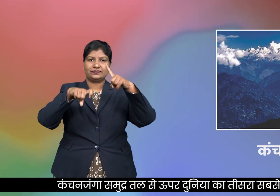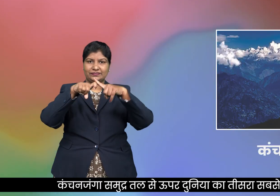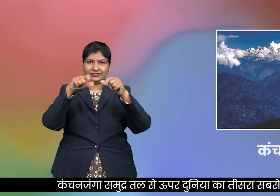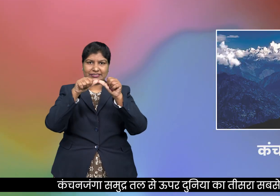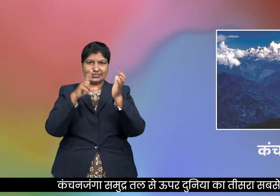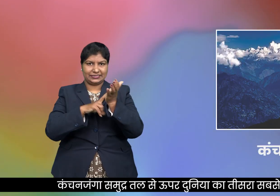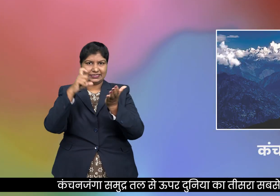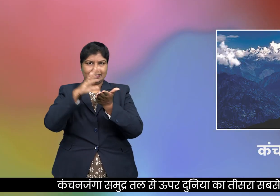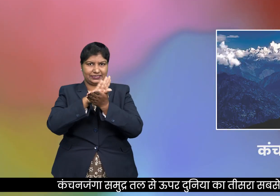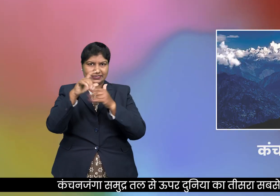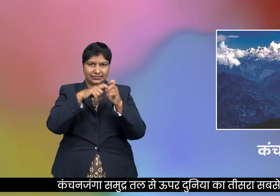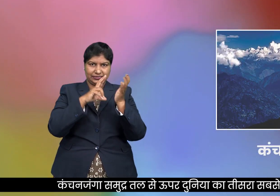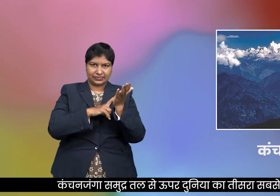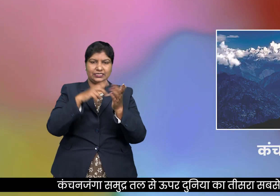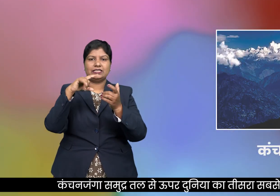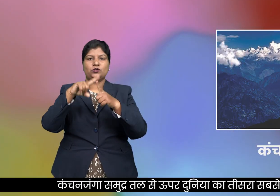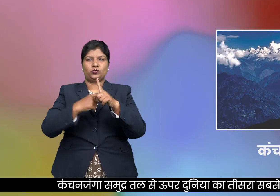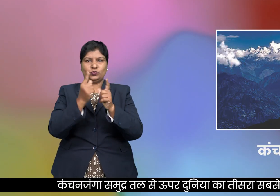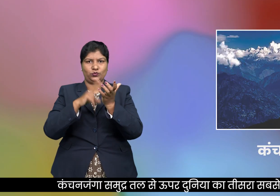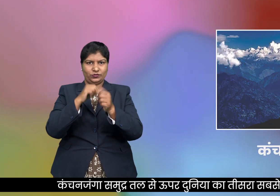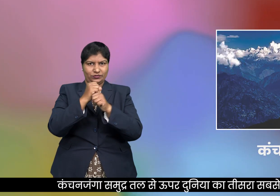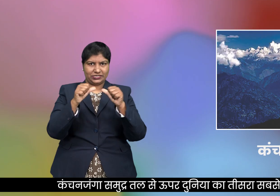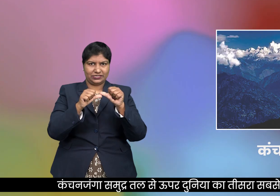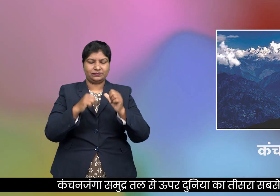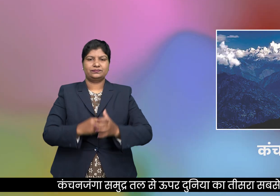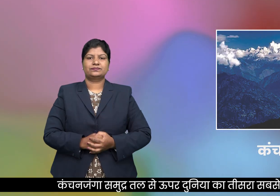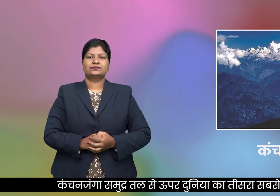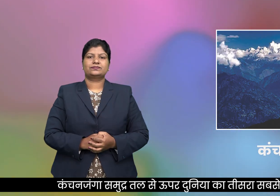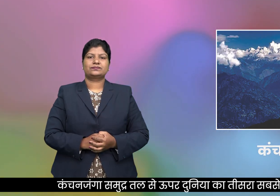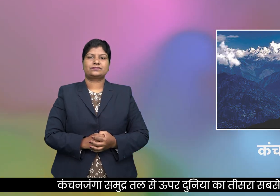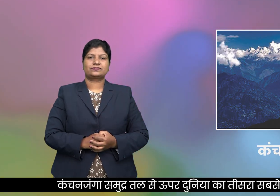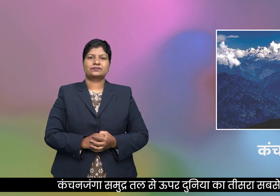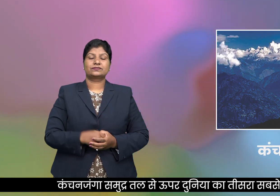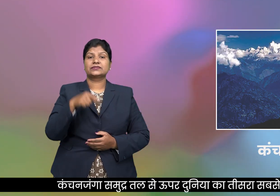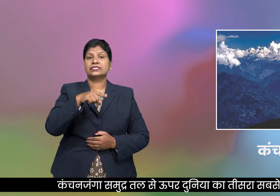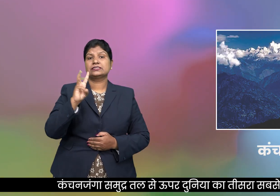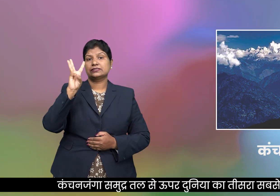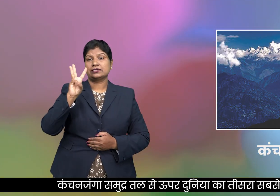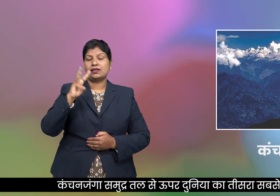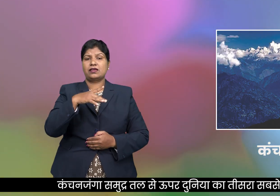कंचनजंगा समुद्र तल से ऊपर दुनिया का तीसरा सबसे ऊंचा पर्वत है।